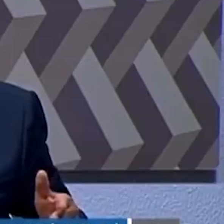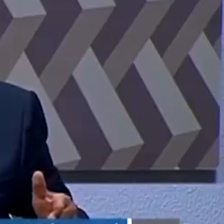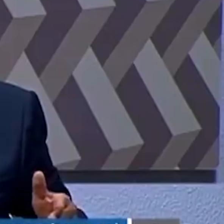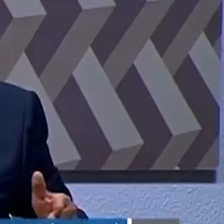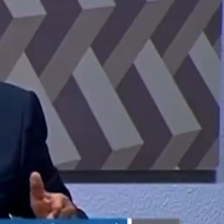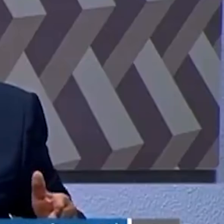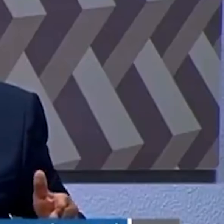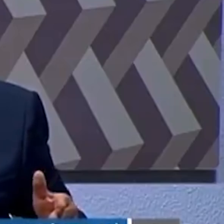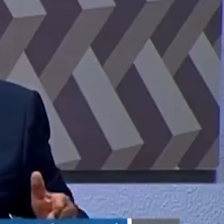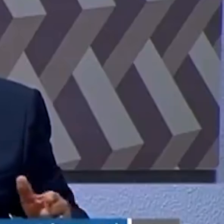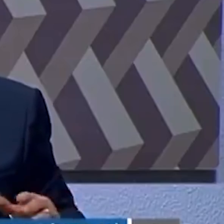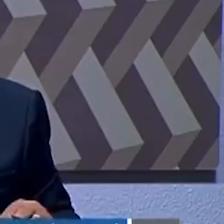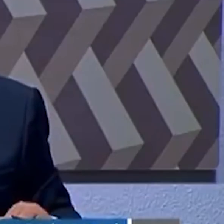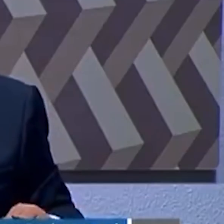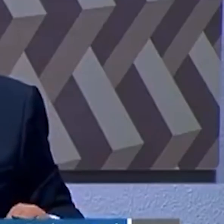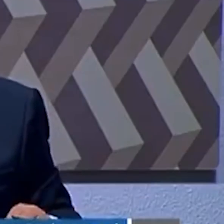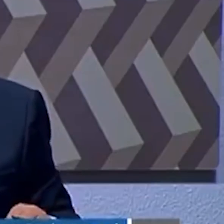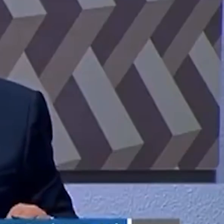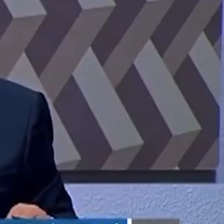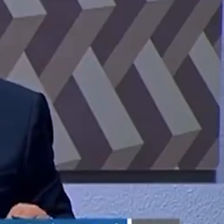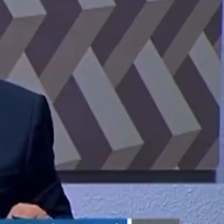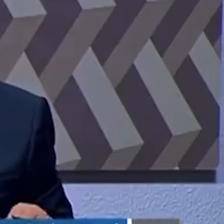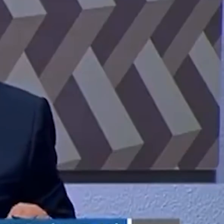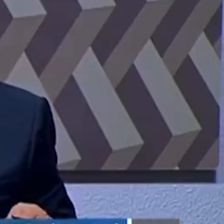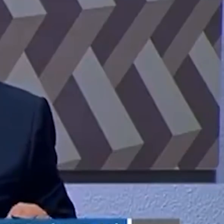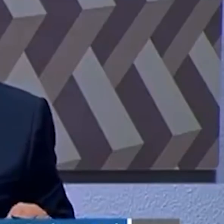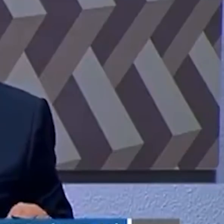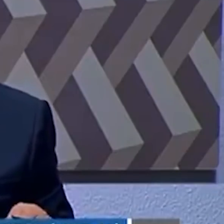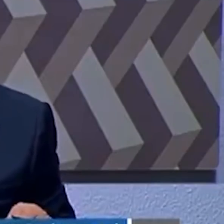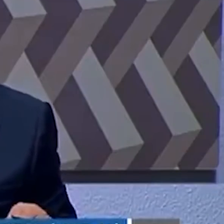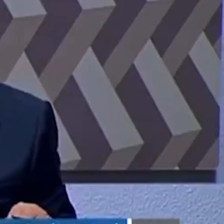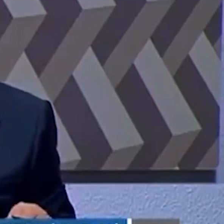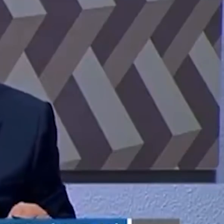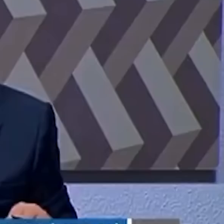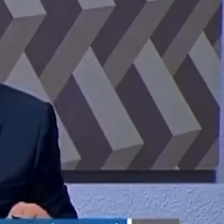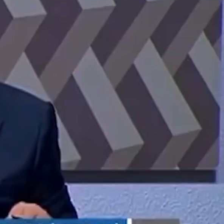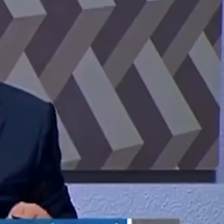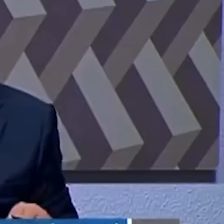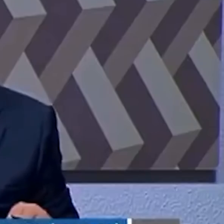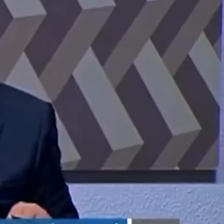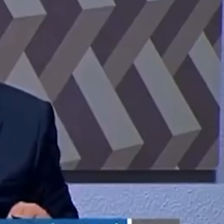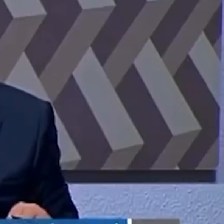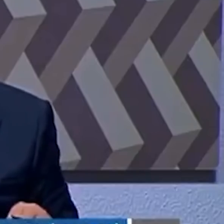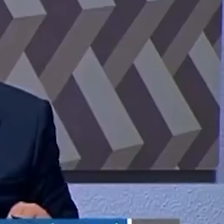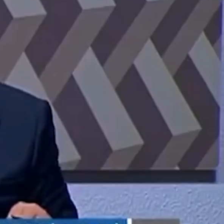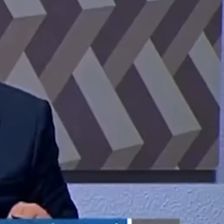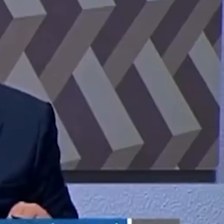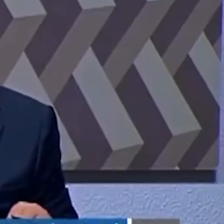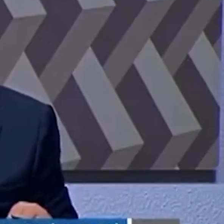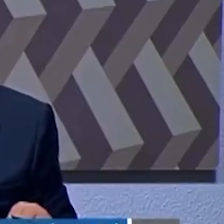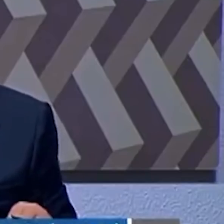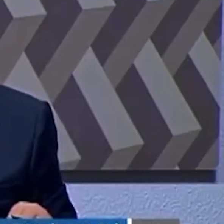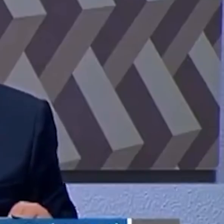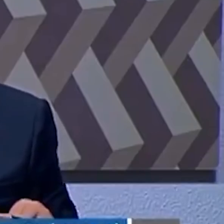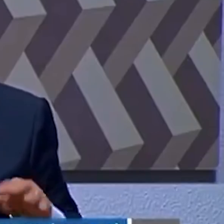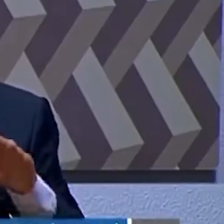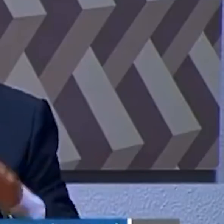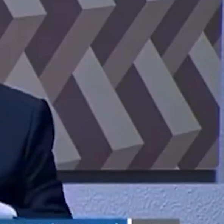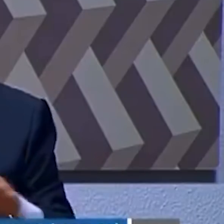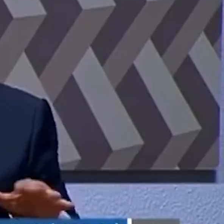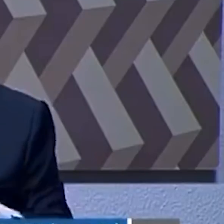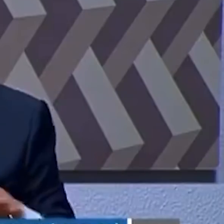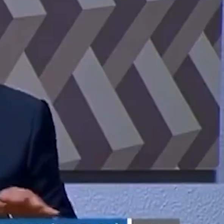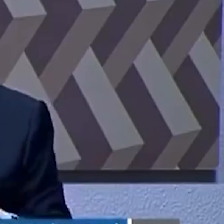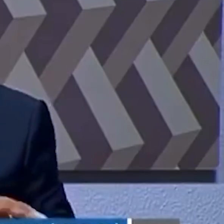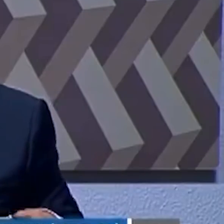gaste seu tempo ociosamente como tem gasto seu tempo enquanto os brasileiros continuam morrendo.